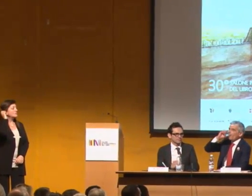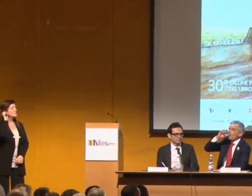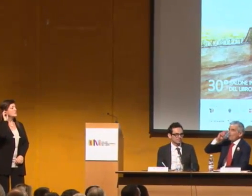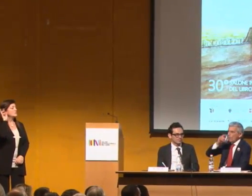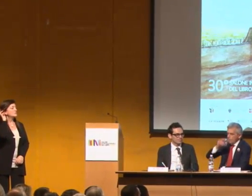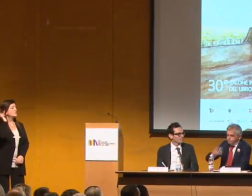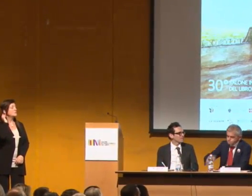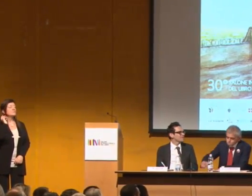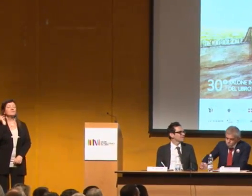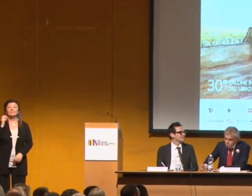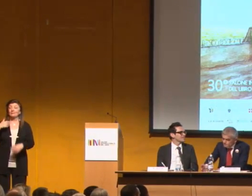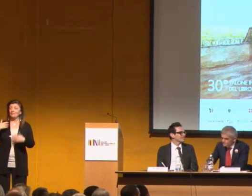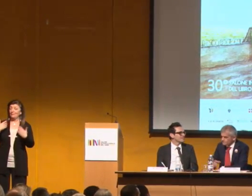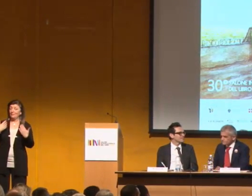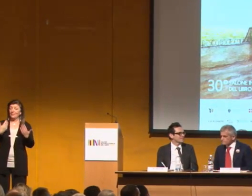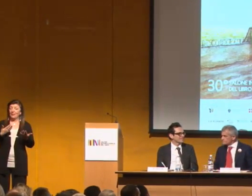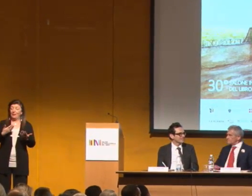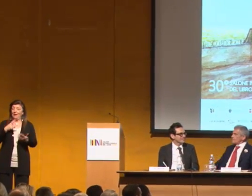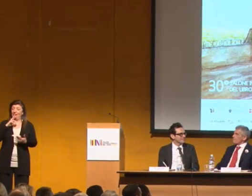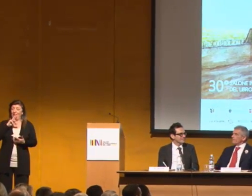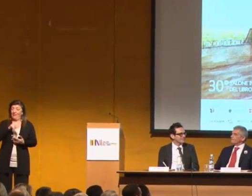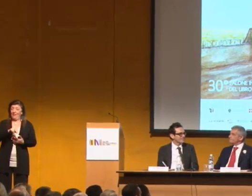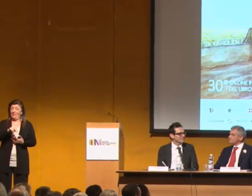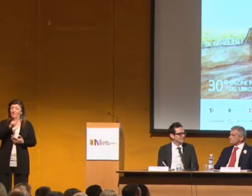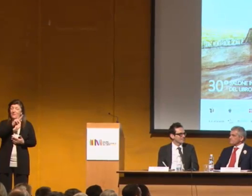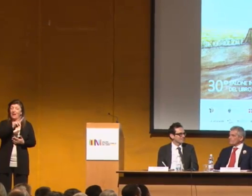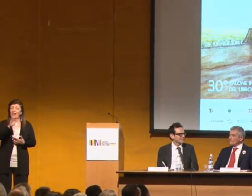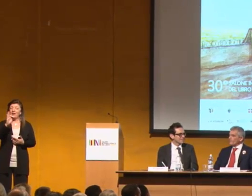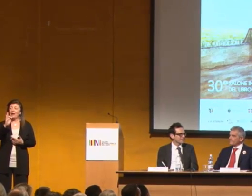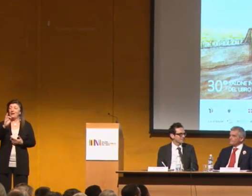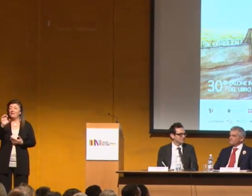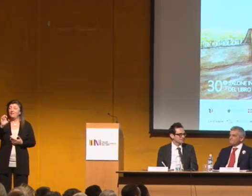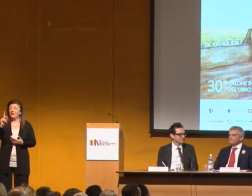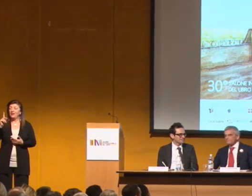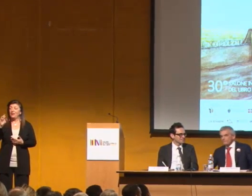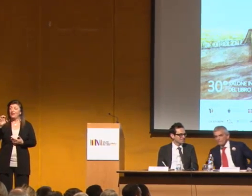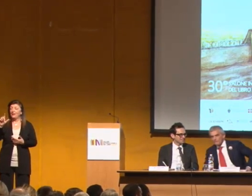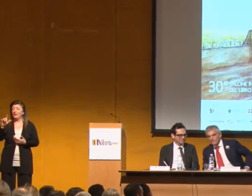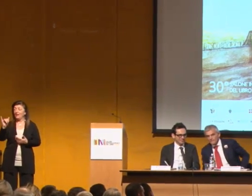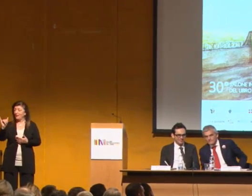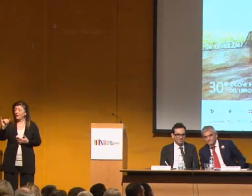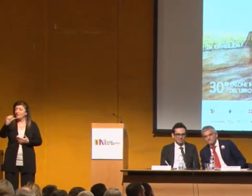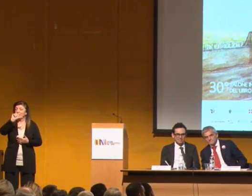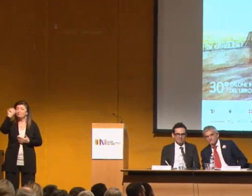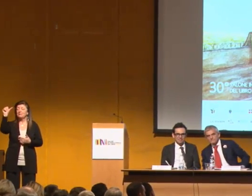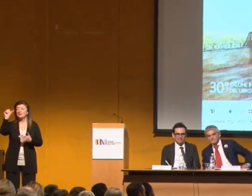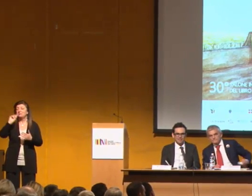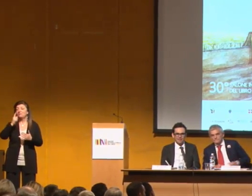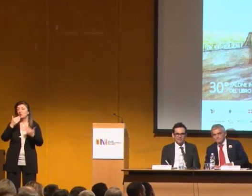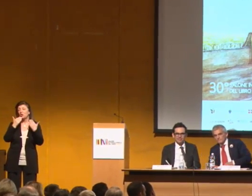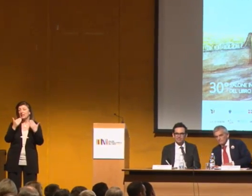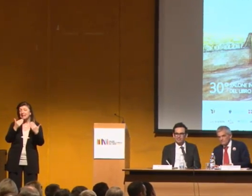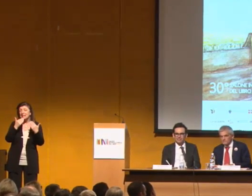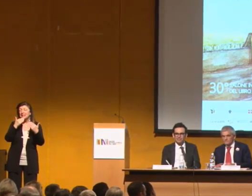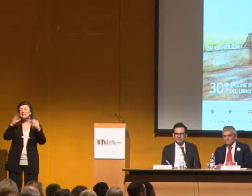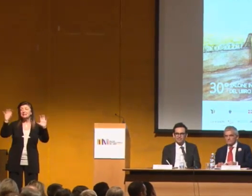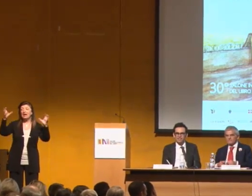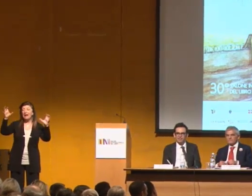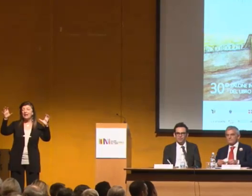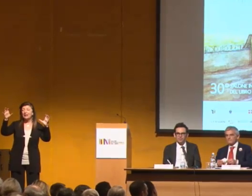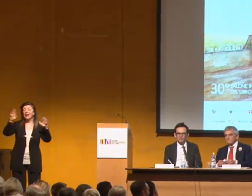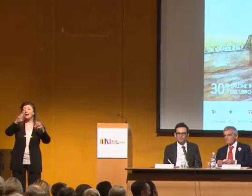prima di dare la parola a valeria fedeli permettetemi di ringraziare anzitutto la rai che sta seguendo e seguirà da vicino